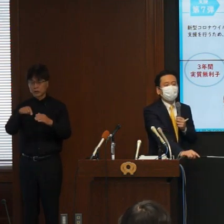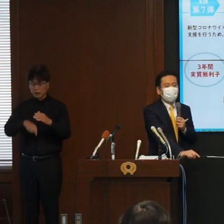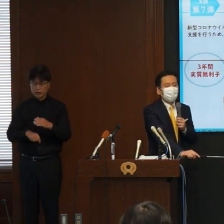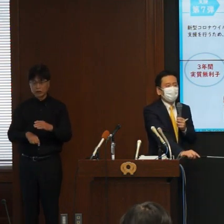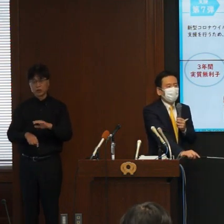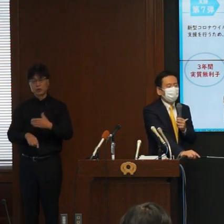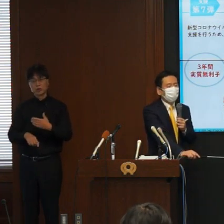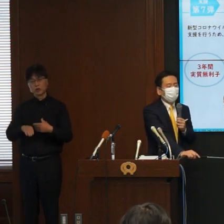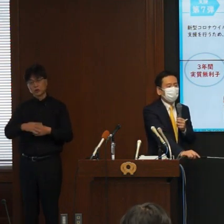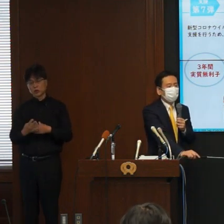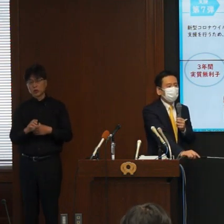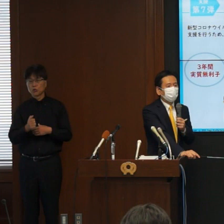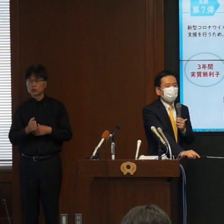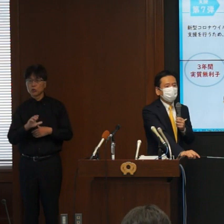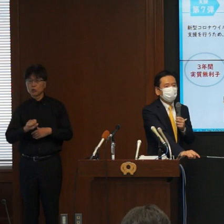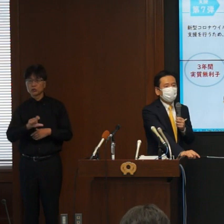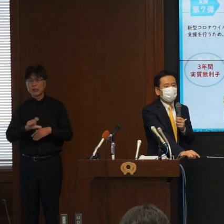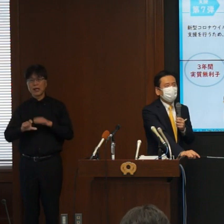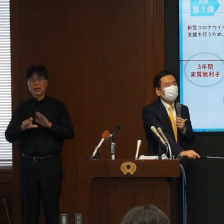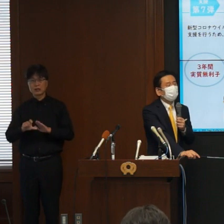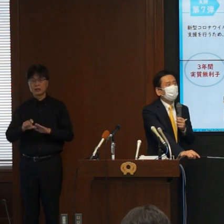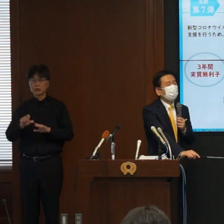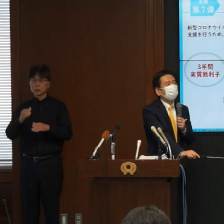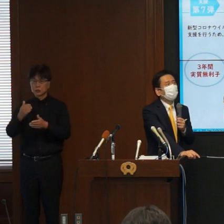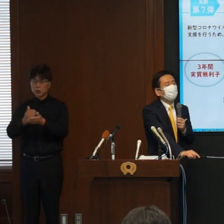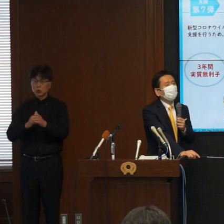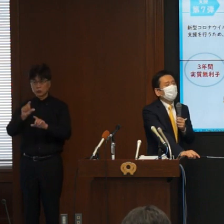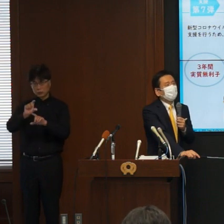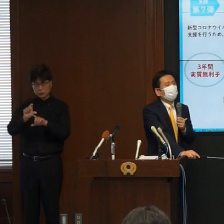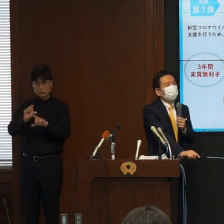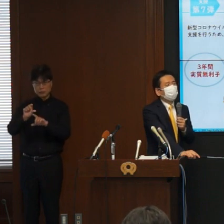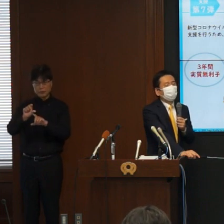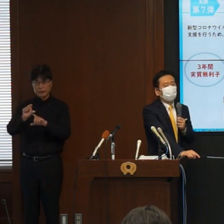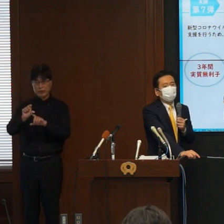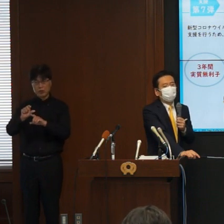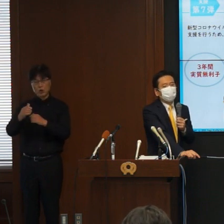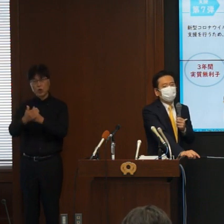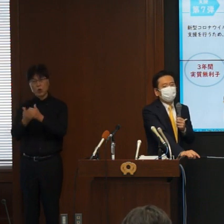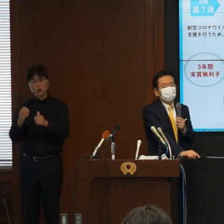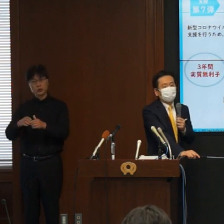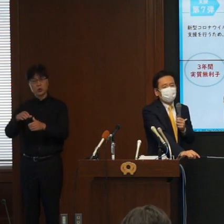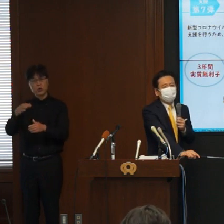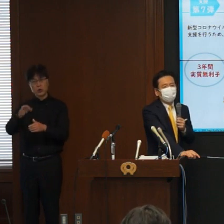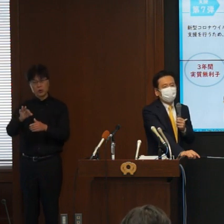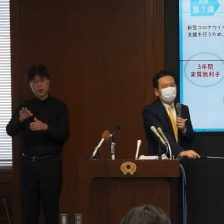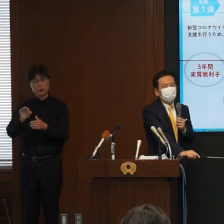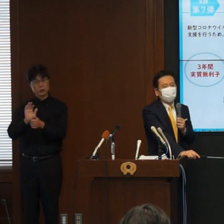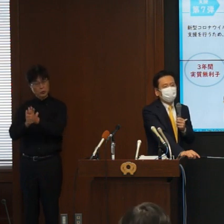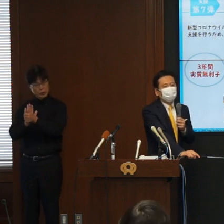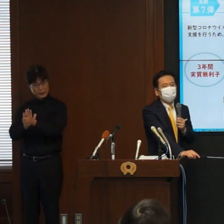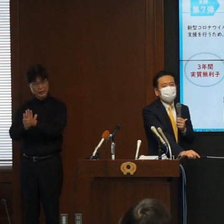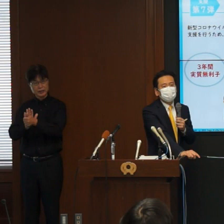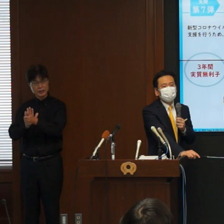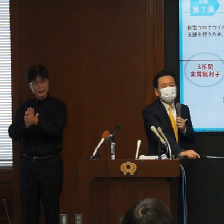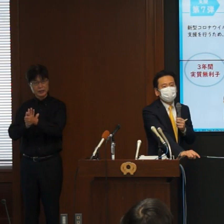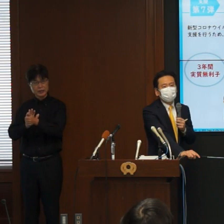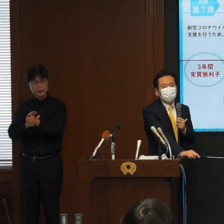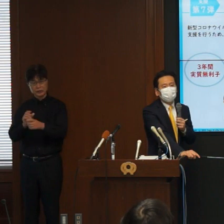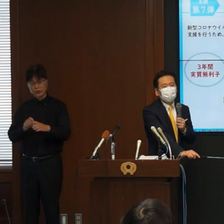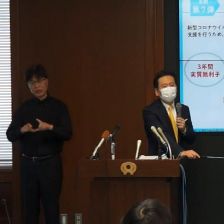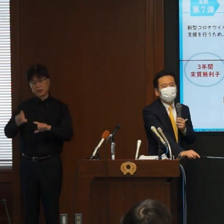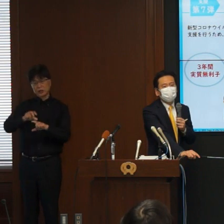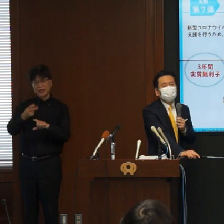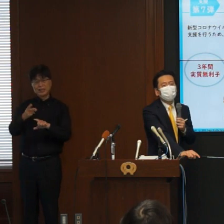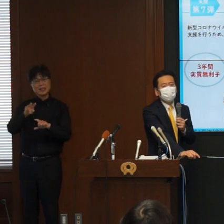億程度あって、残りの部分が保証料の助成だったり無利子融資